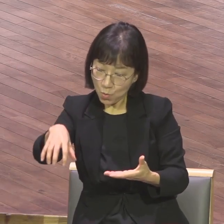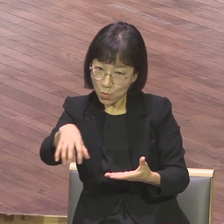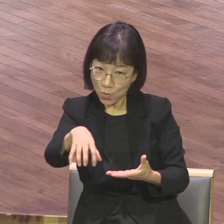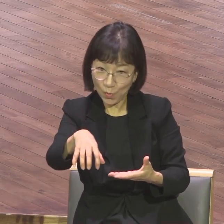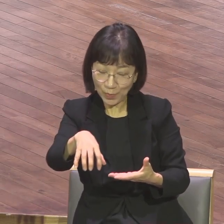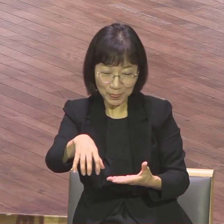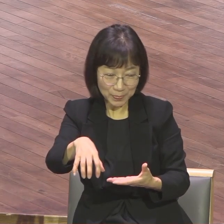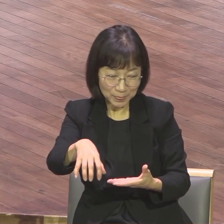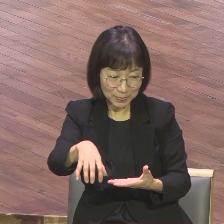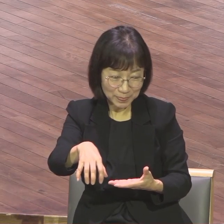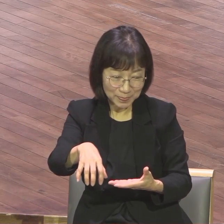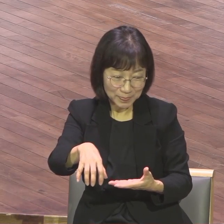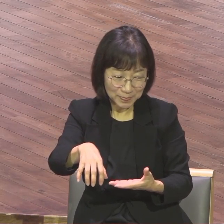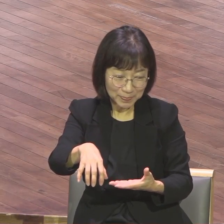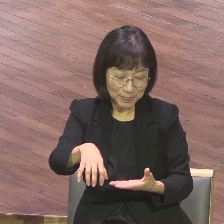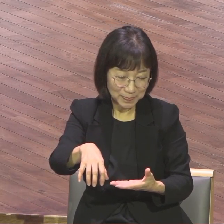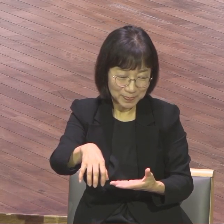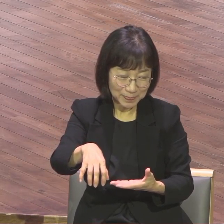이제